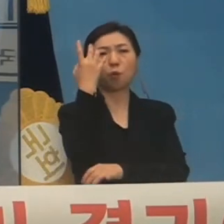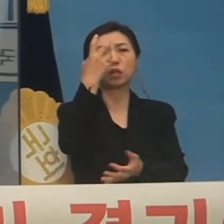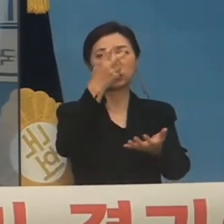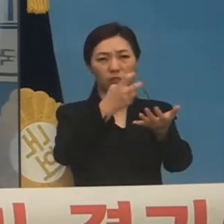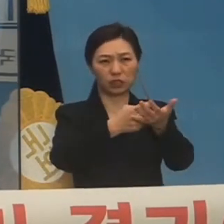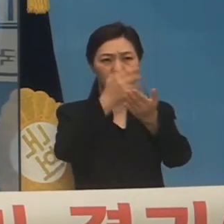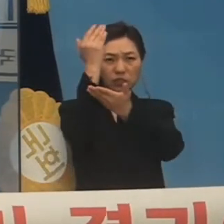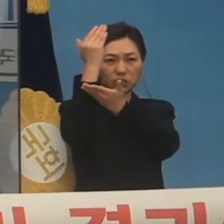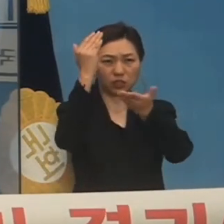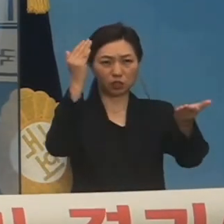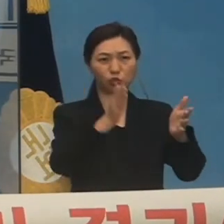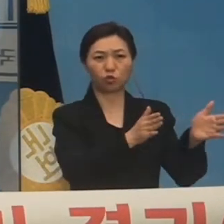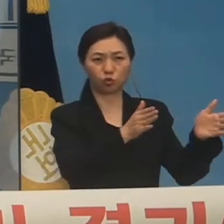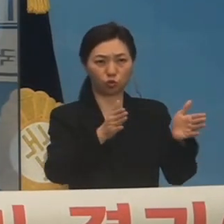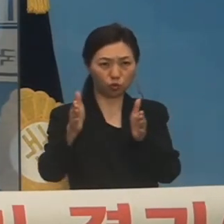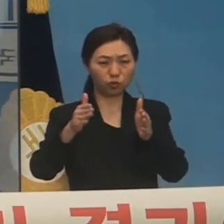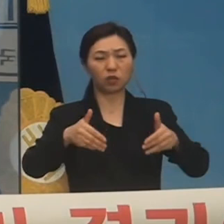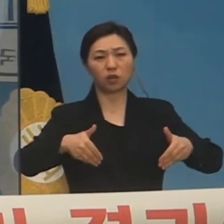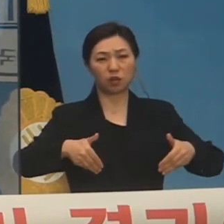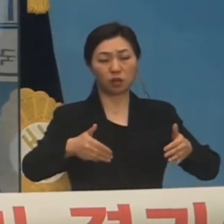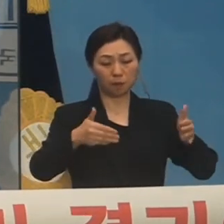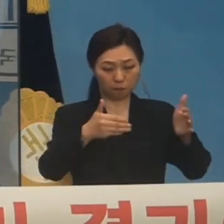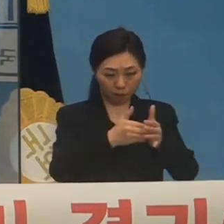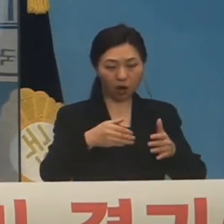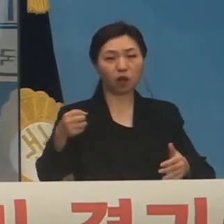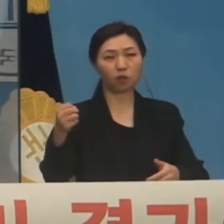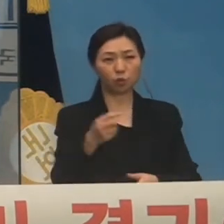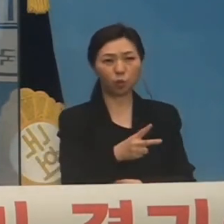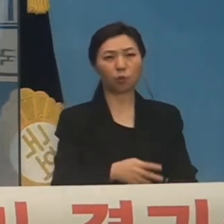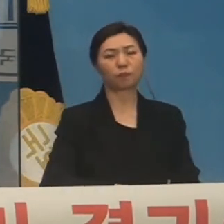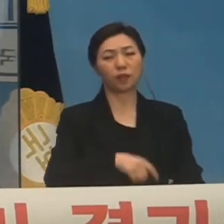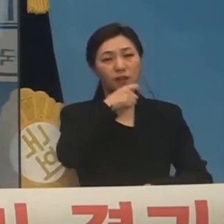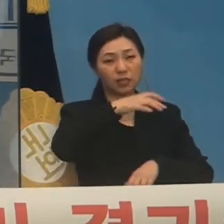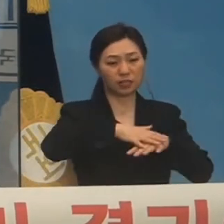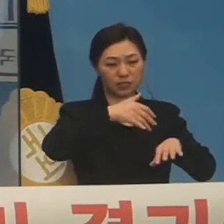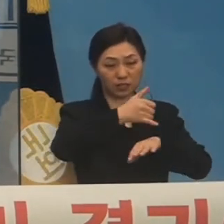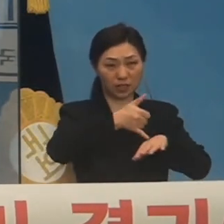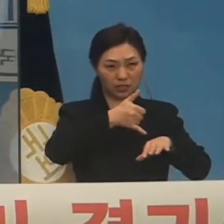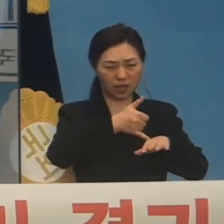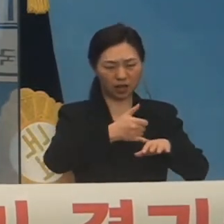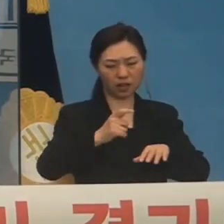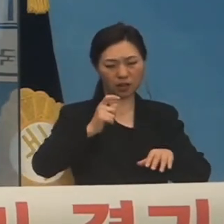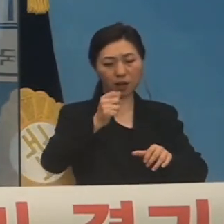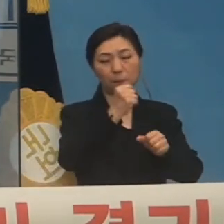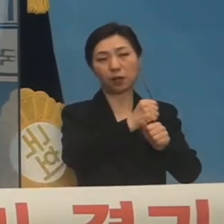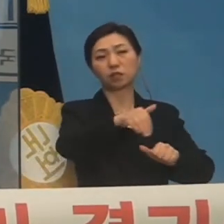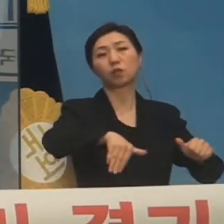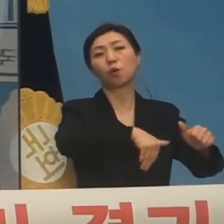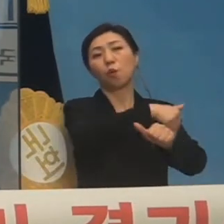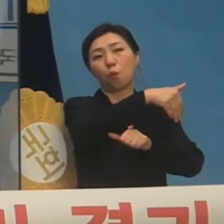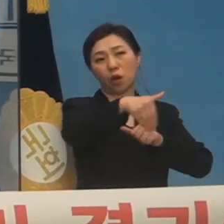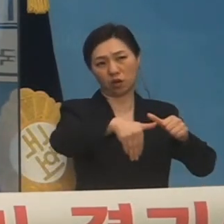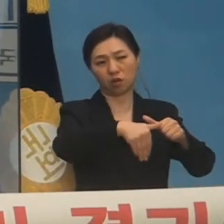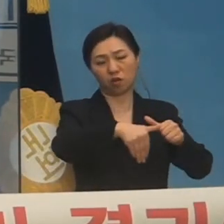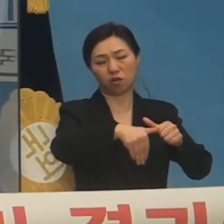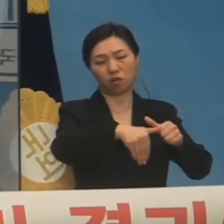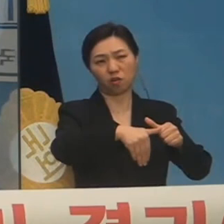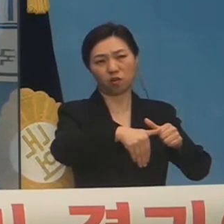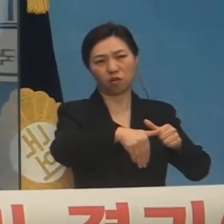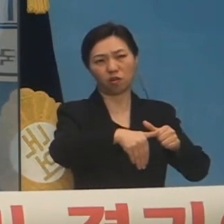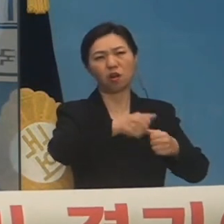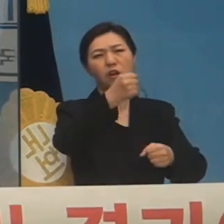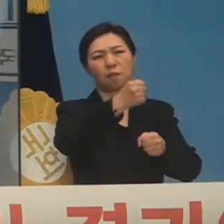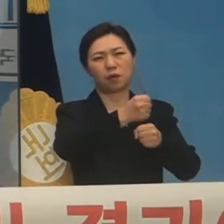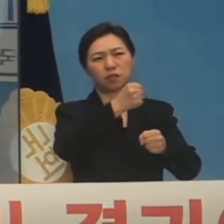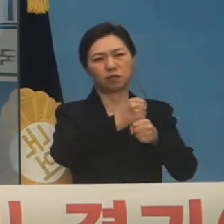기준을 마련함과 동시에 생산 조절 기능을 강화하여 예측 가능한 쌀 시장 환경을 만들어 나갈